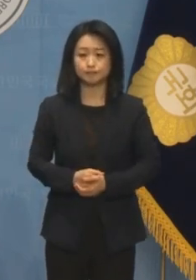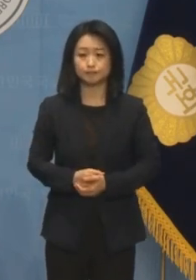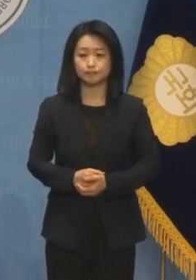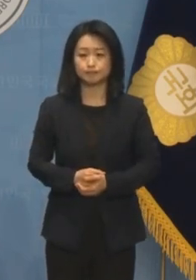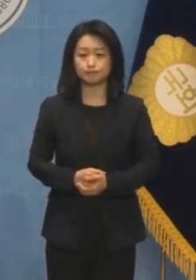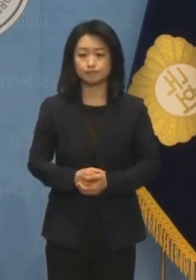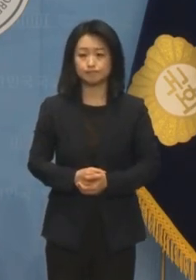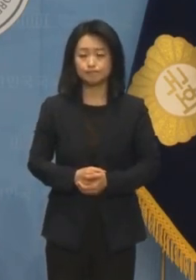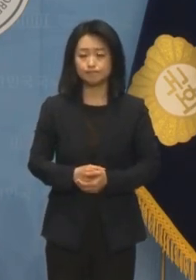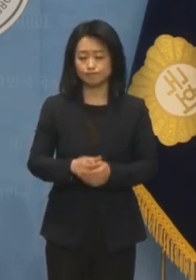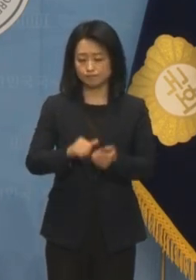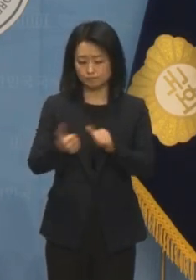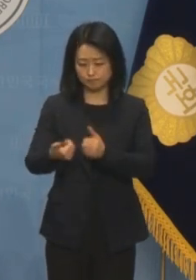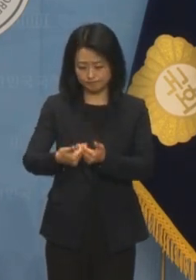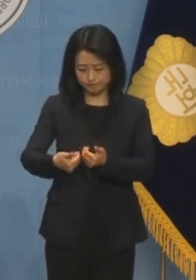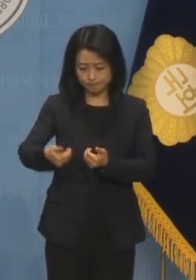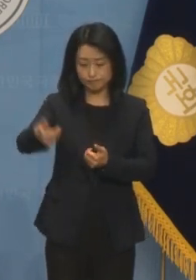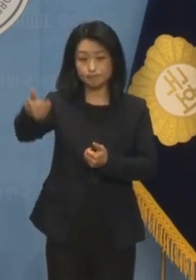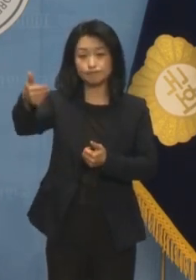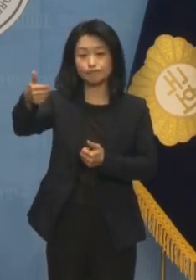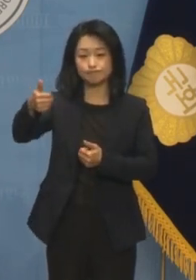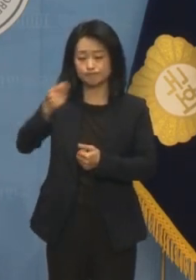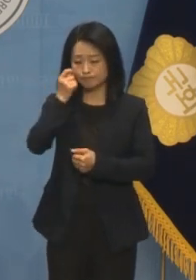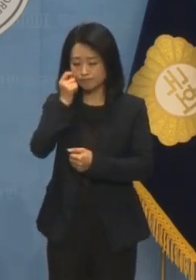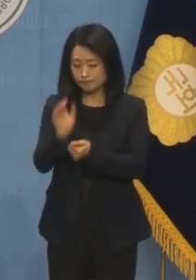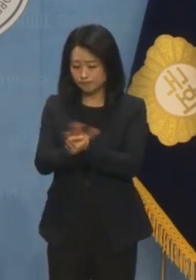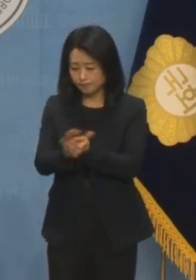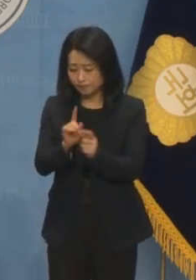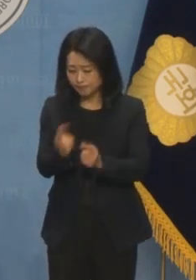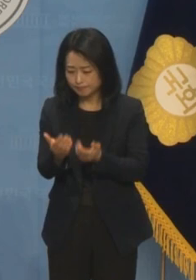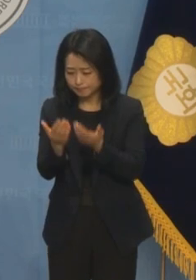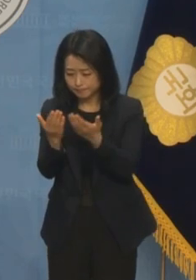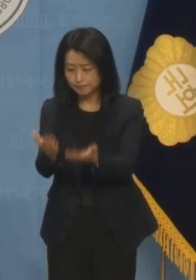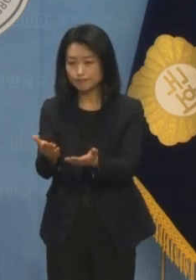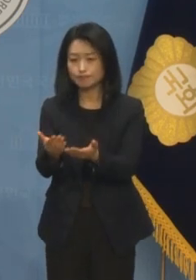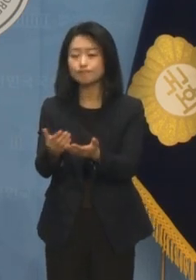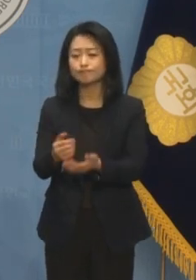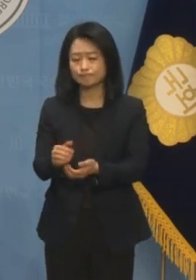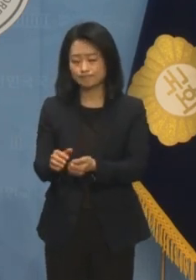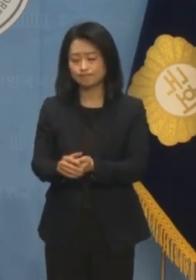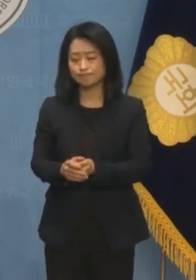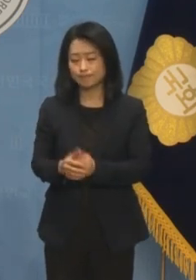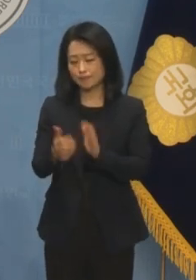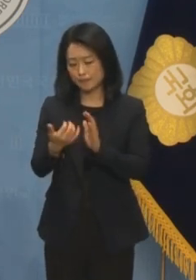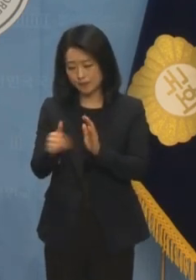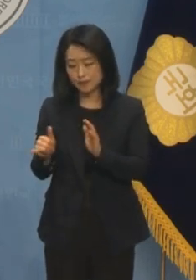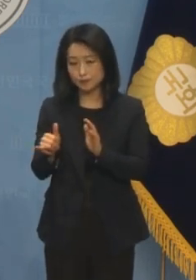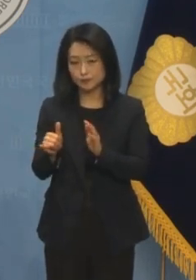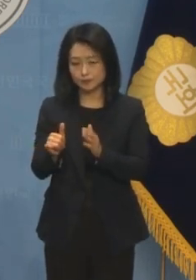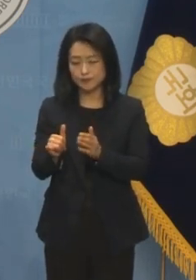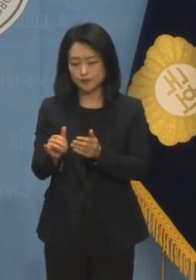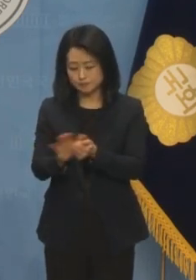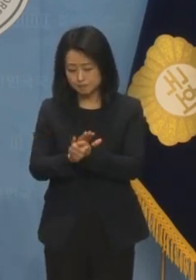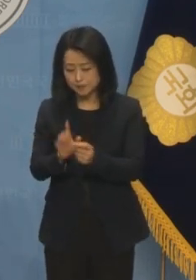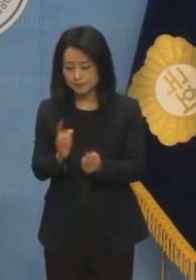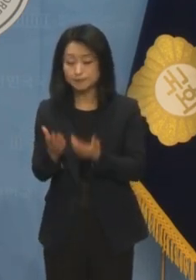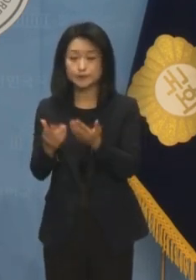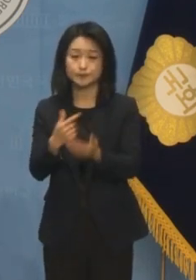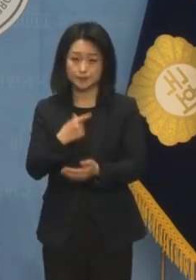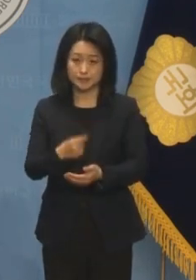황망하게 세상을 떠난 고인의 명복을 빌며 유가족께 깊은 위로의 마음을